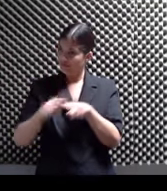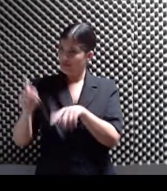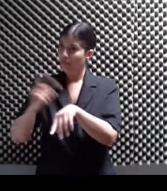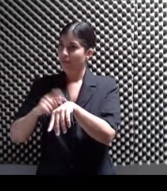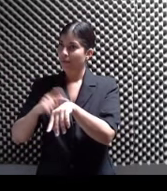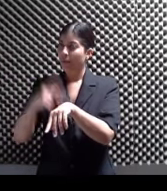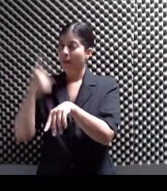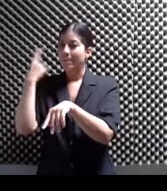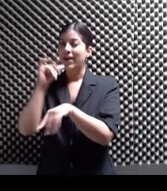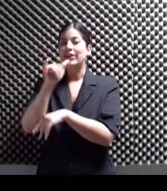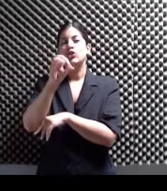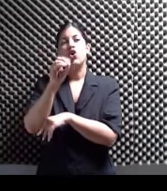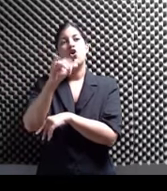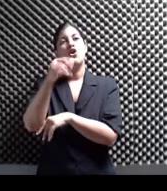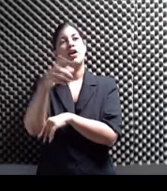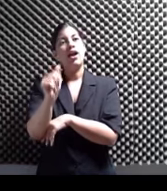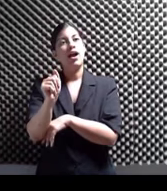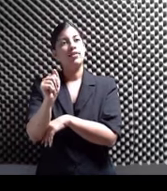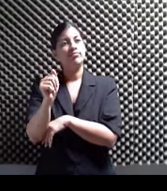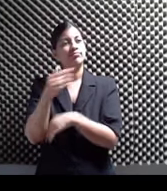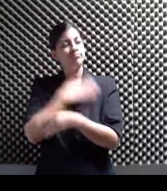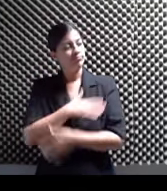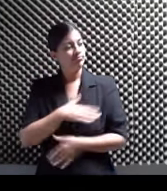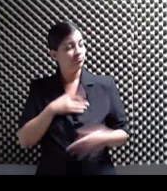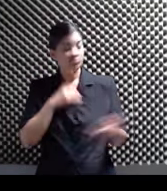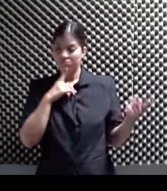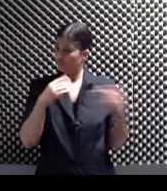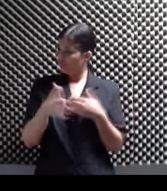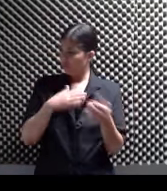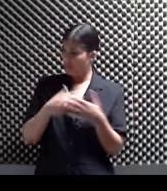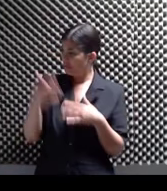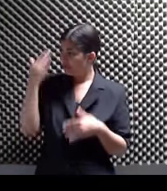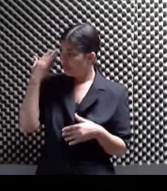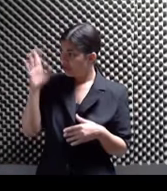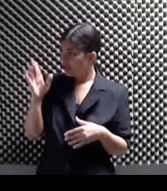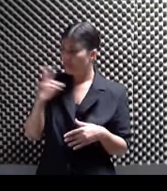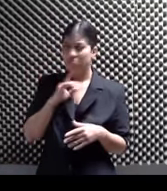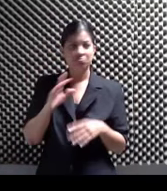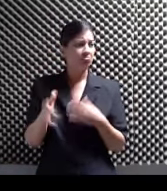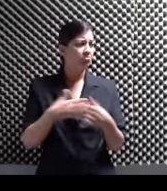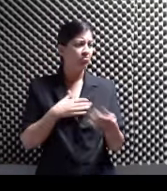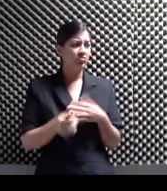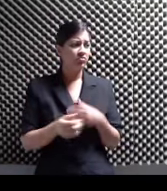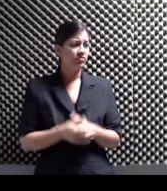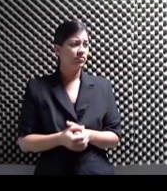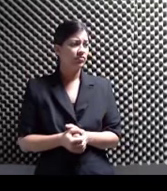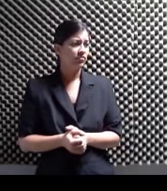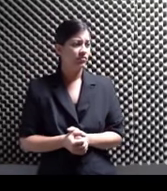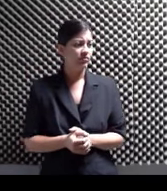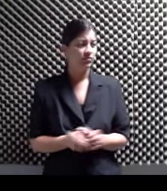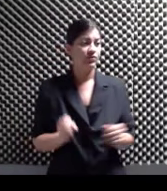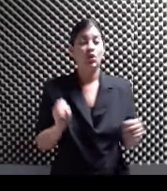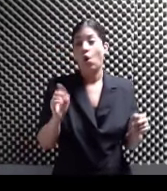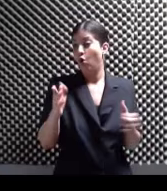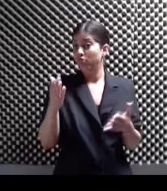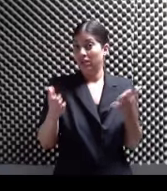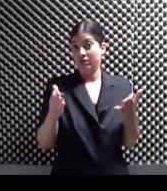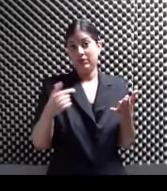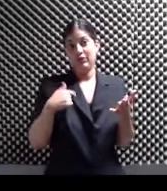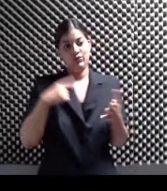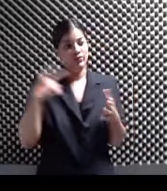se practica yoga. Sí, okay, pero aunque las personas no sepan yoga. Aunque sí, no hace falta. Porque te enteras en ese momento que lo hiciste toda la vida sin saber